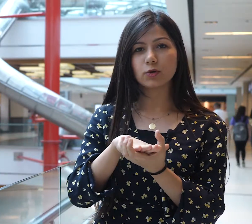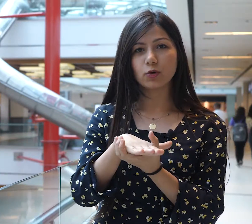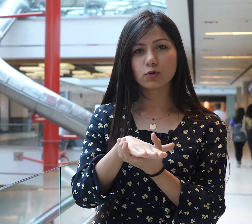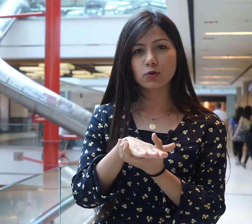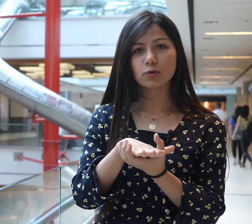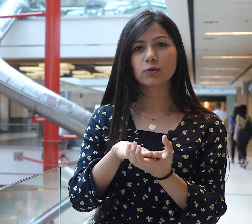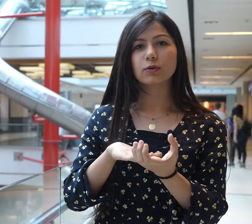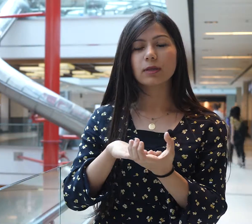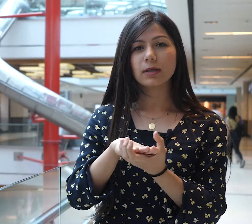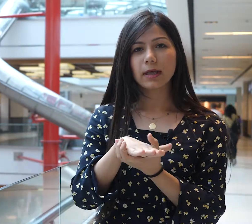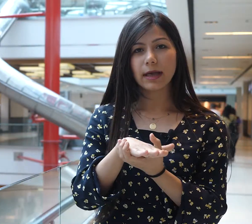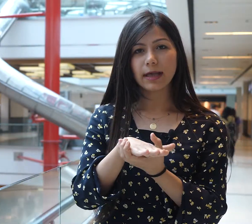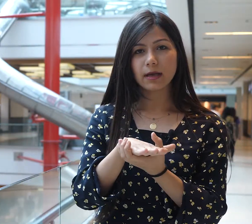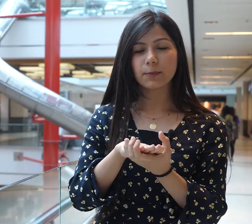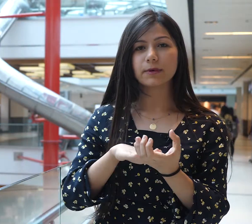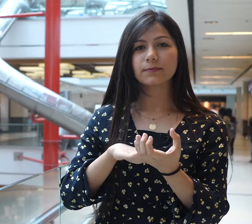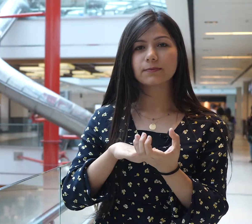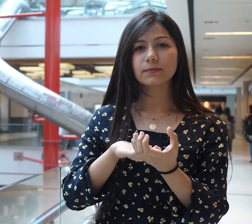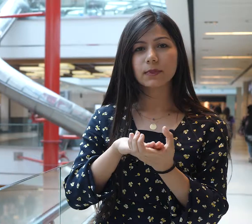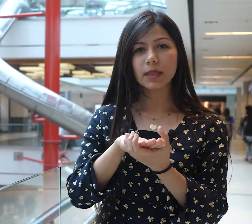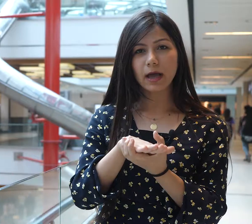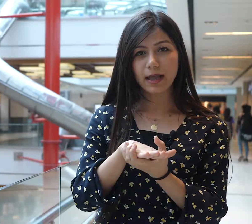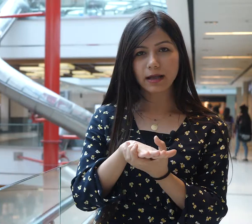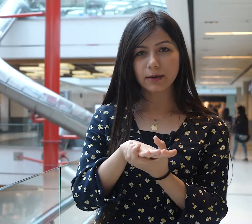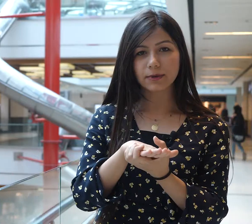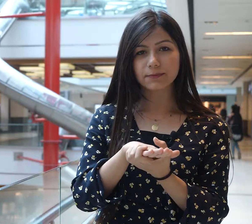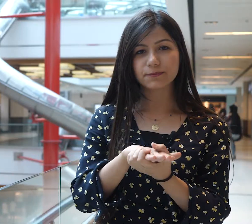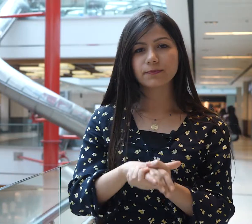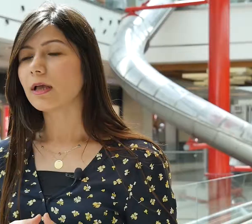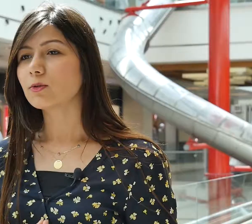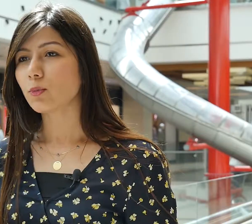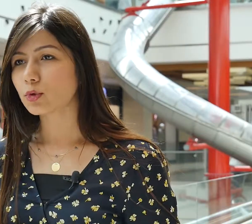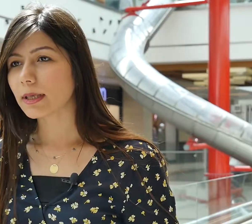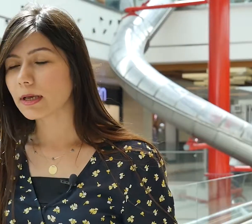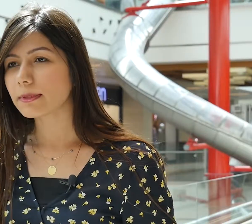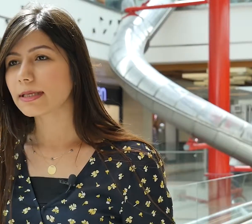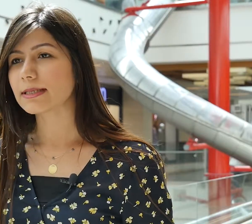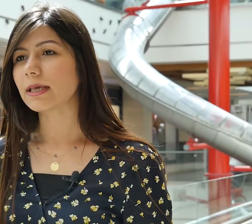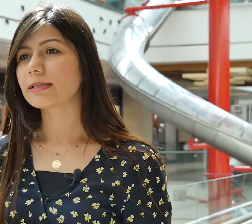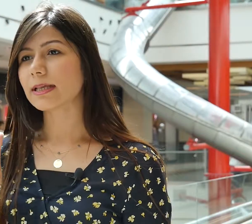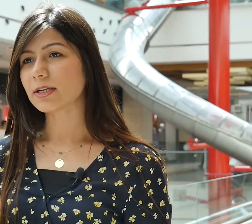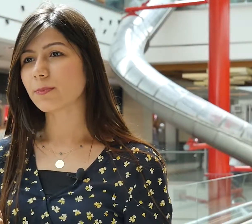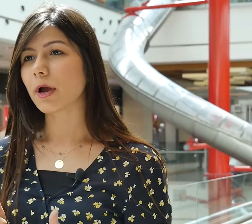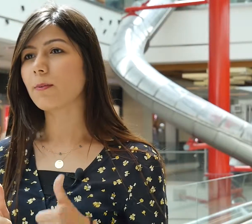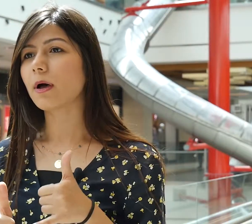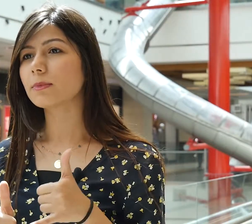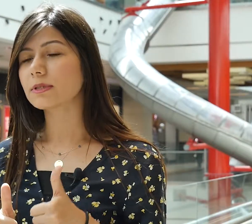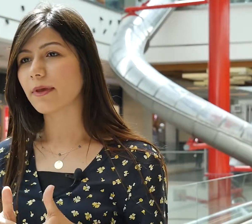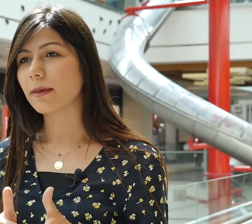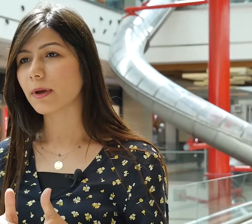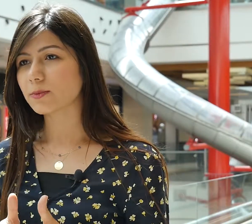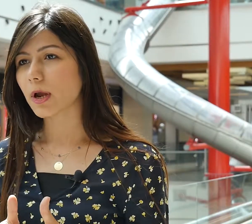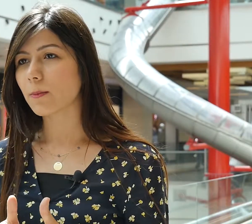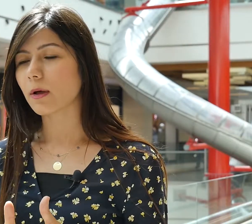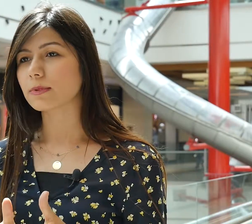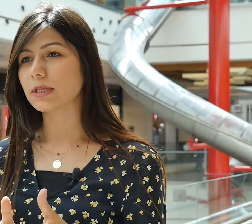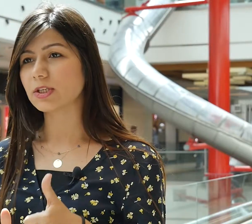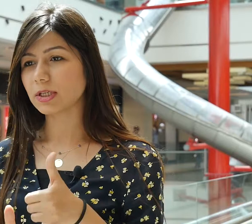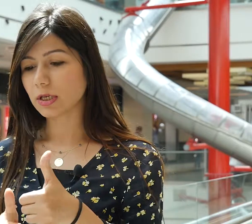geçiriyoruz. Ayakkabı. Ayakkabı. Topuklu ayakkabıda ise serçe parmağımız ve baş parmağımız açık.